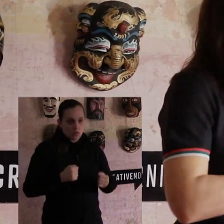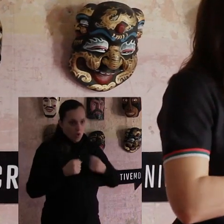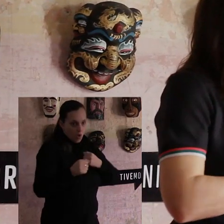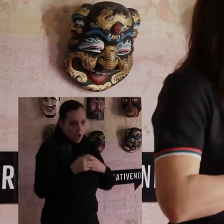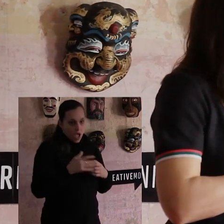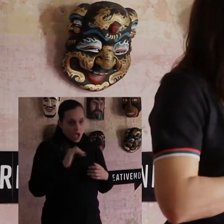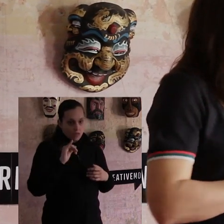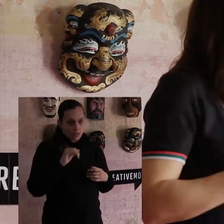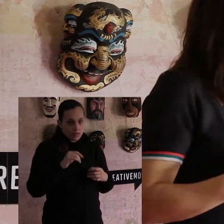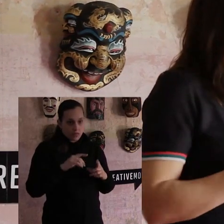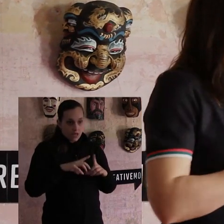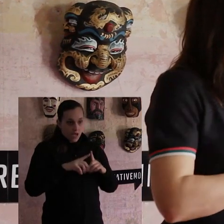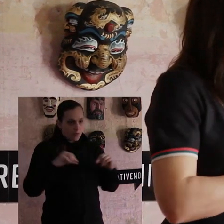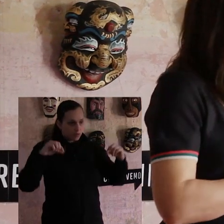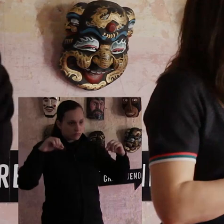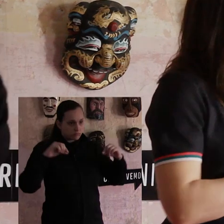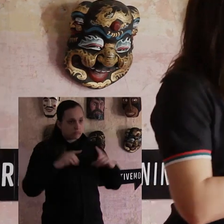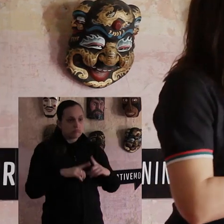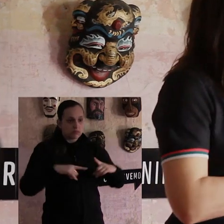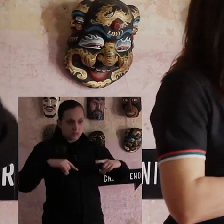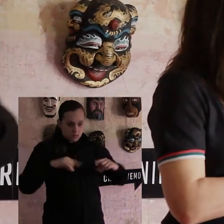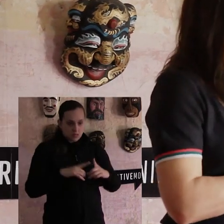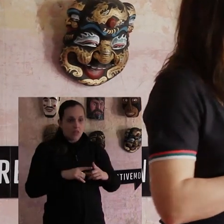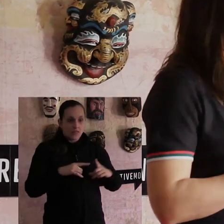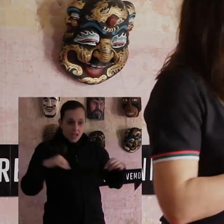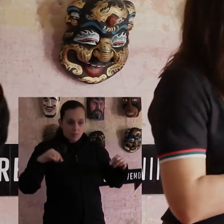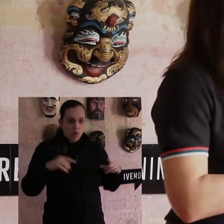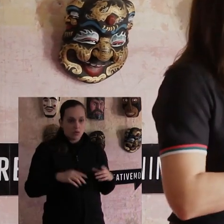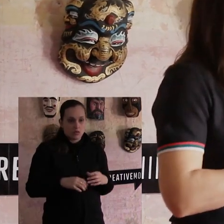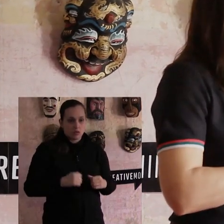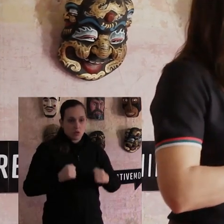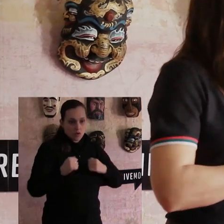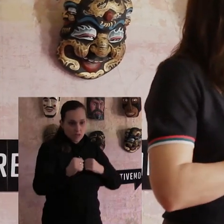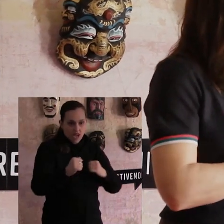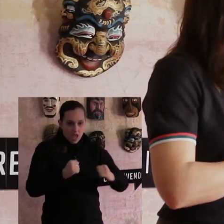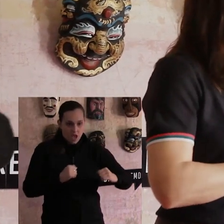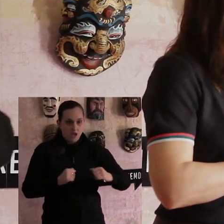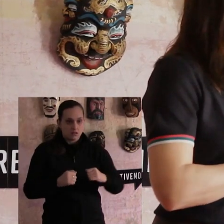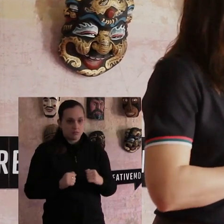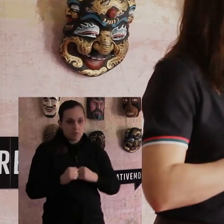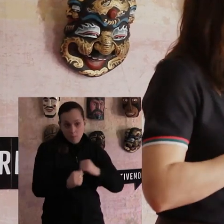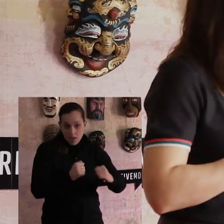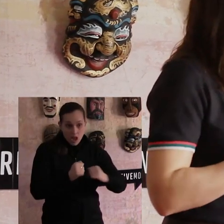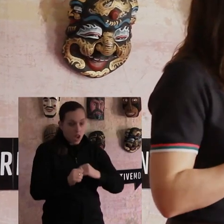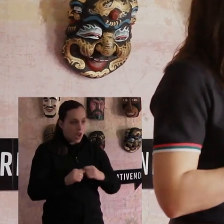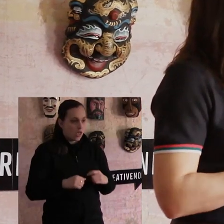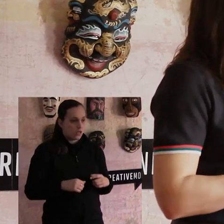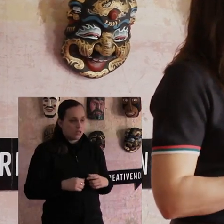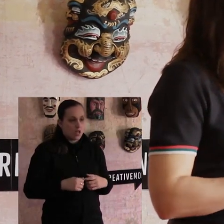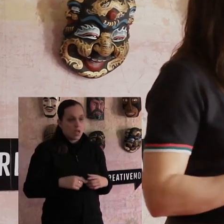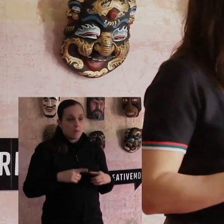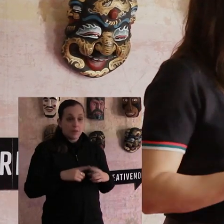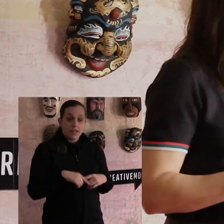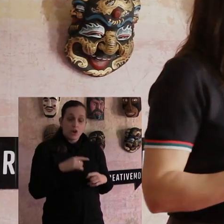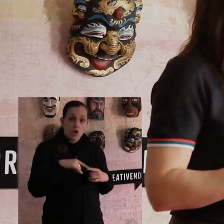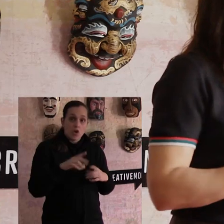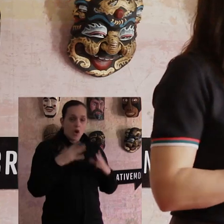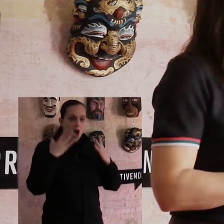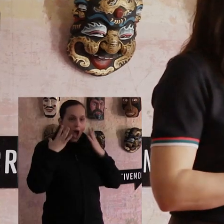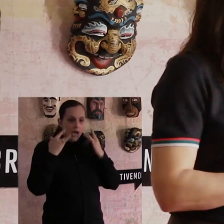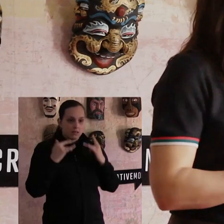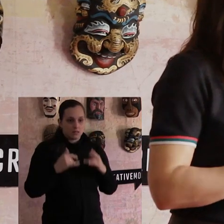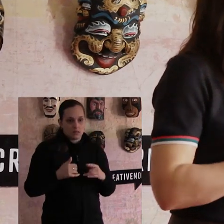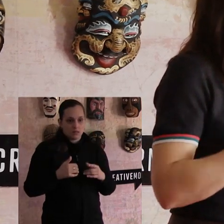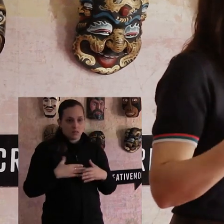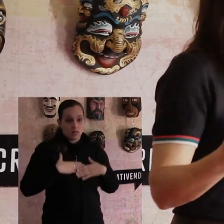una disciplina, y que lo que es el arte marcial es el arte del amor y la paz, que es el no